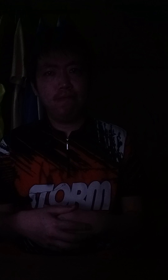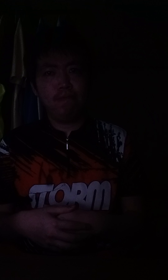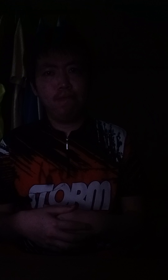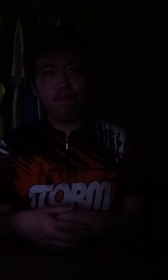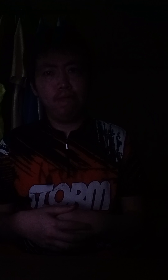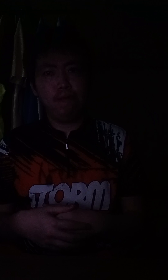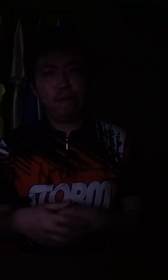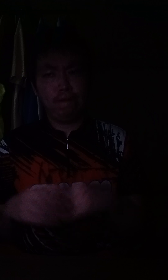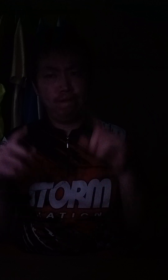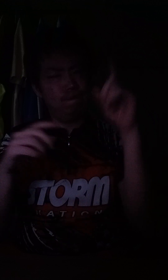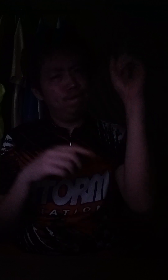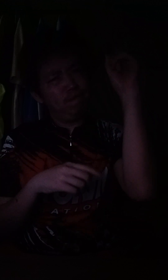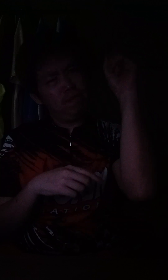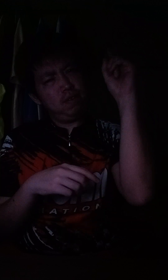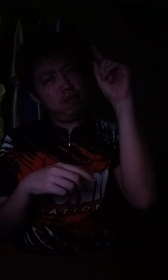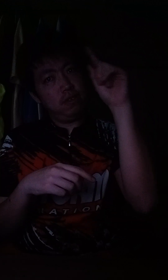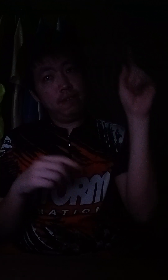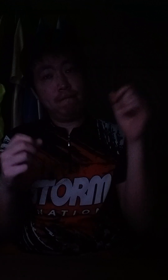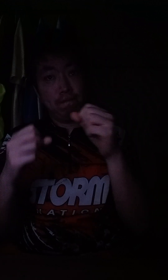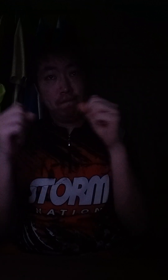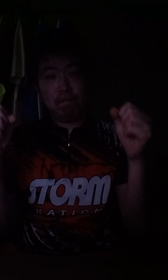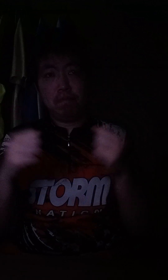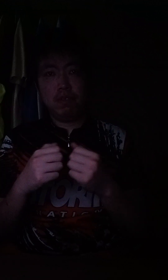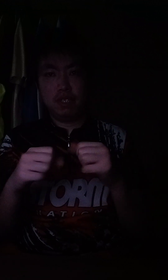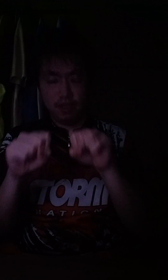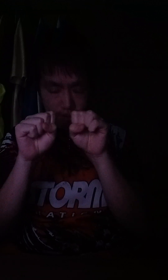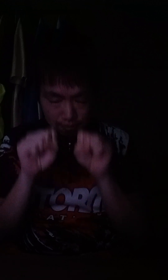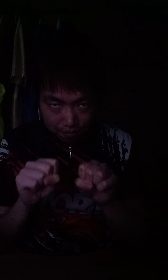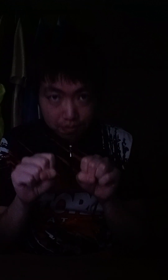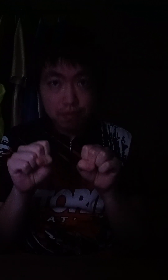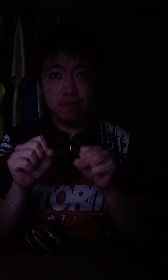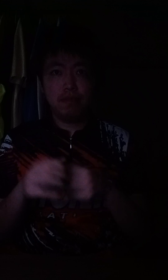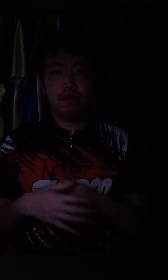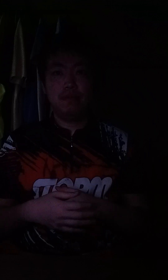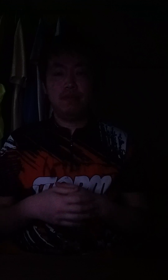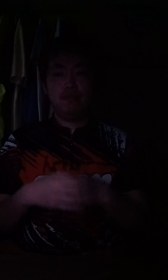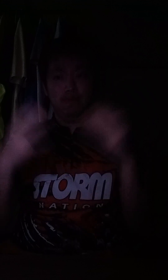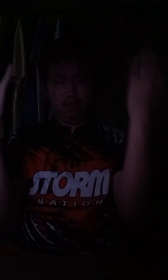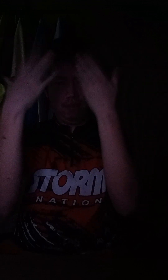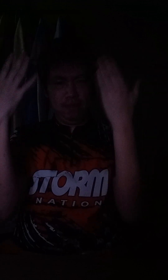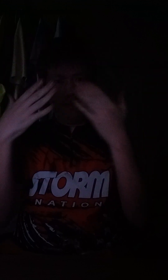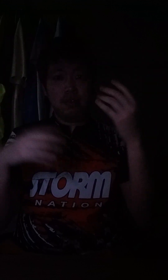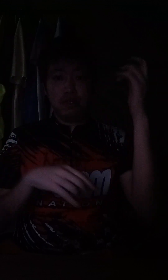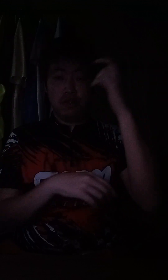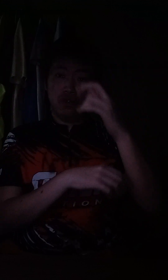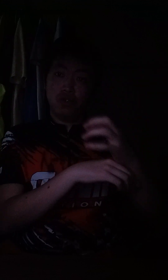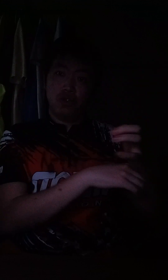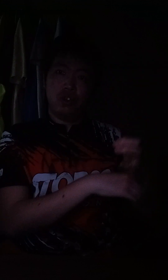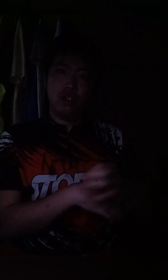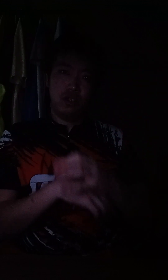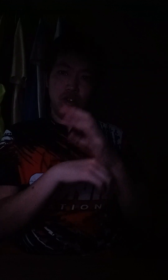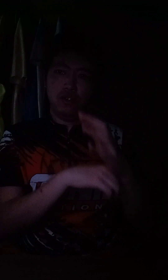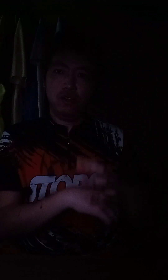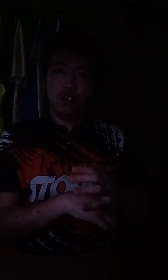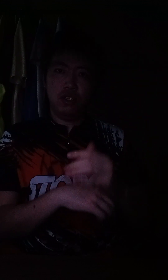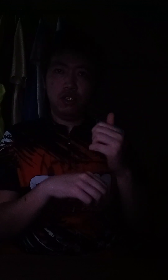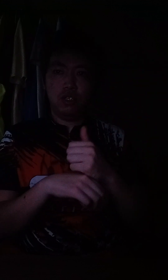불 꺼진 빈집에 씩씩하게 건네는 인사. 깜깜한 방에 혼자 들어선 현수가 제일 먼저 하는